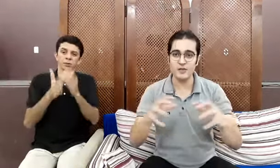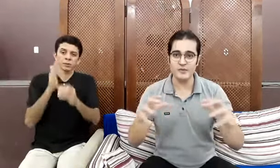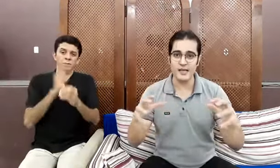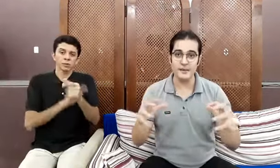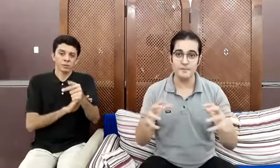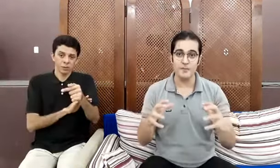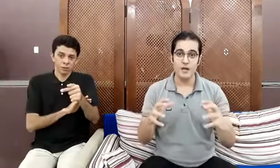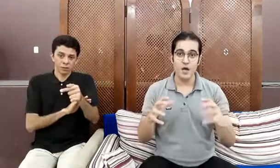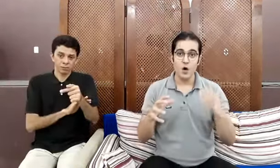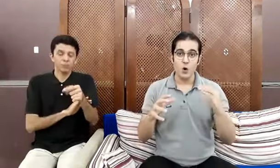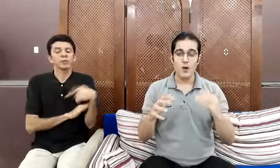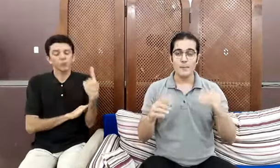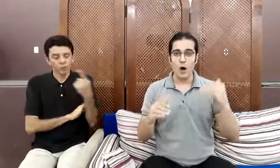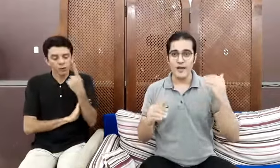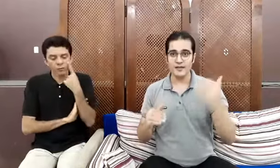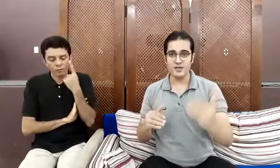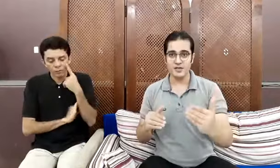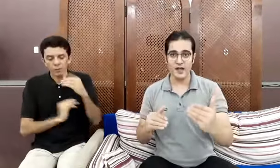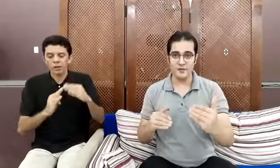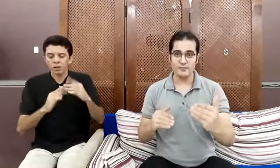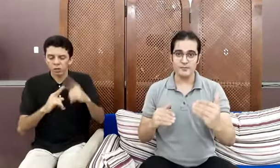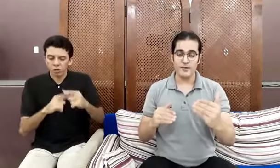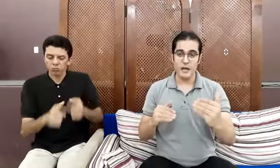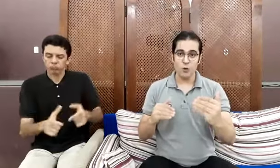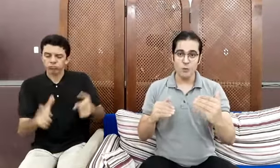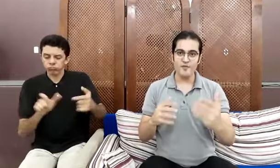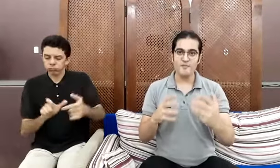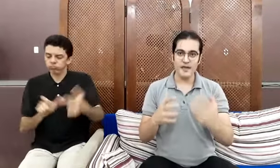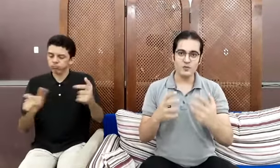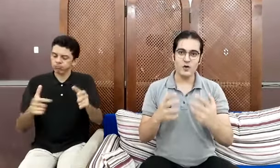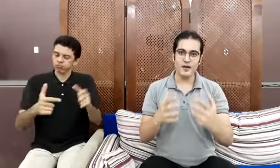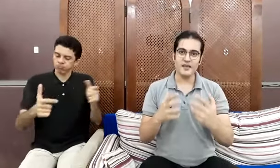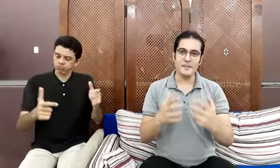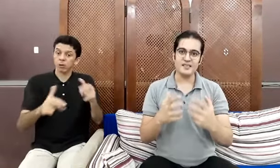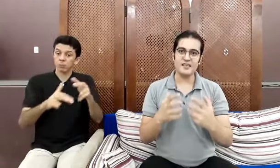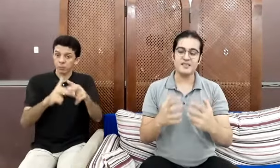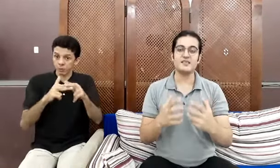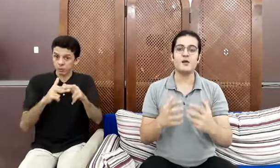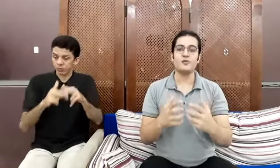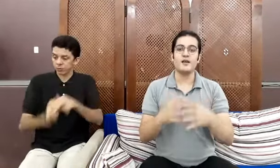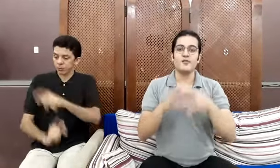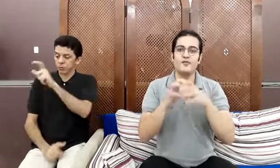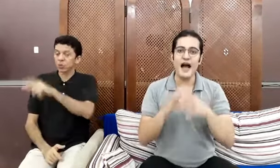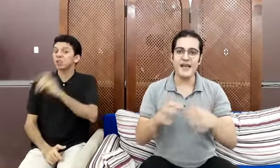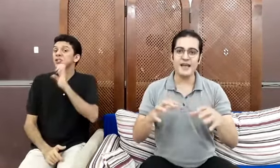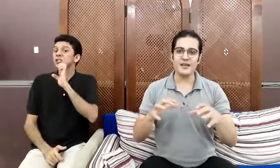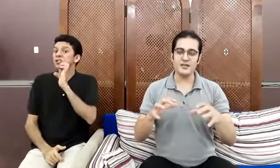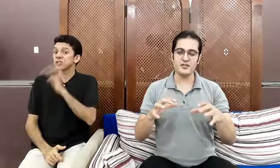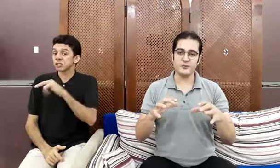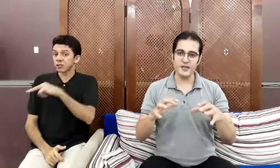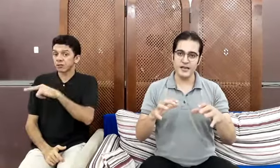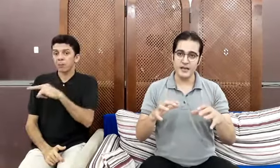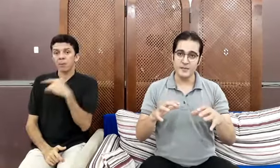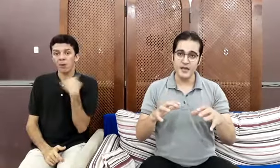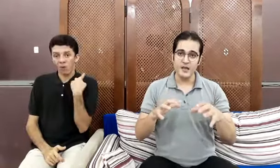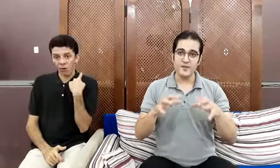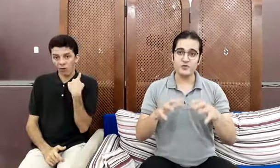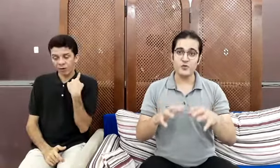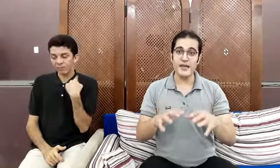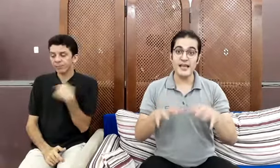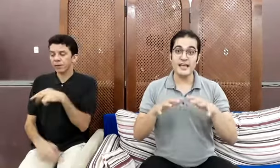de Jerusalém. Com a morte de Estevão, o movimento agora de perseguição varre a igreja em Jerusalém